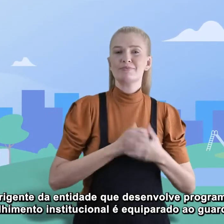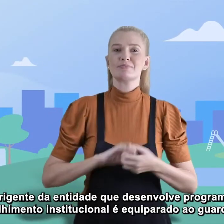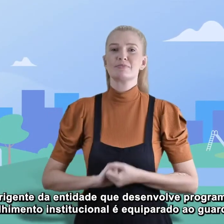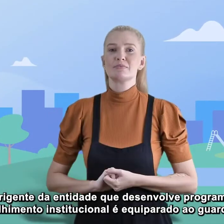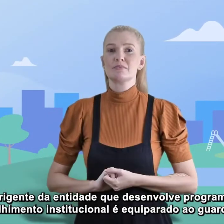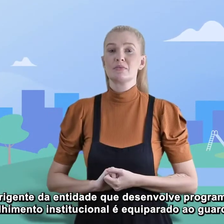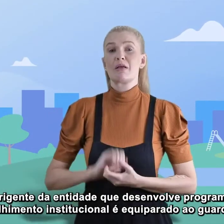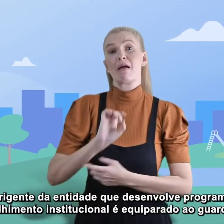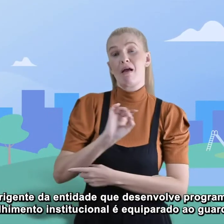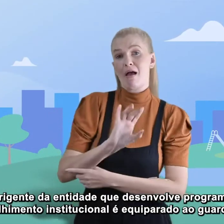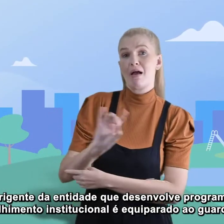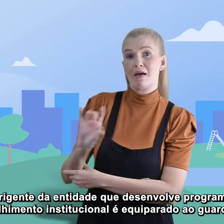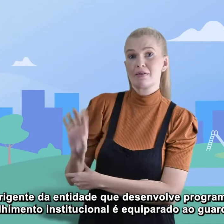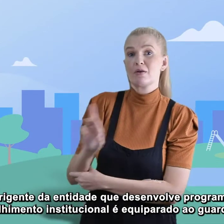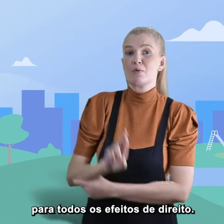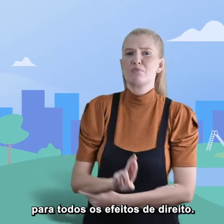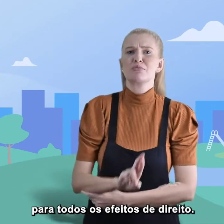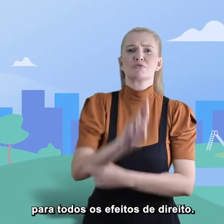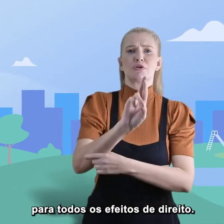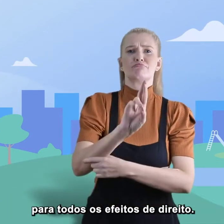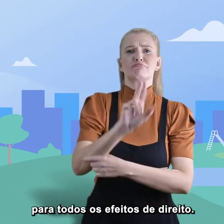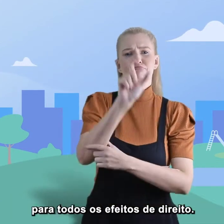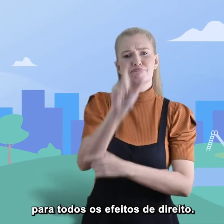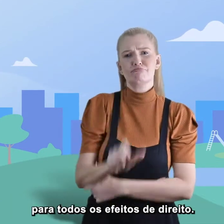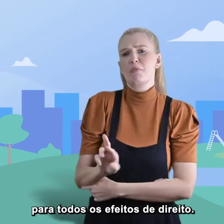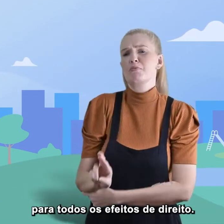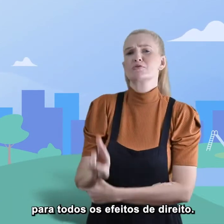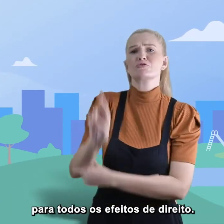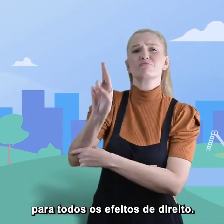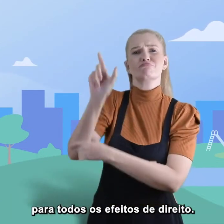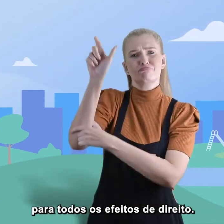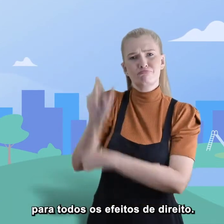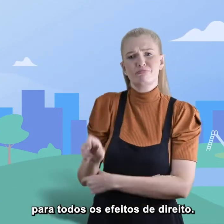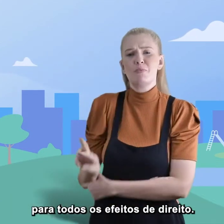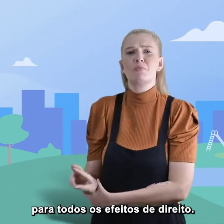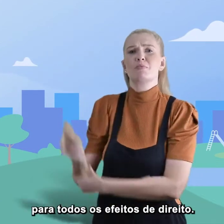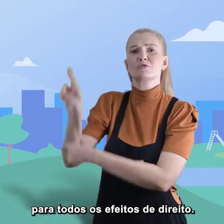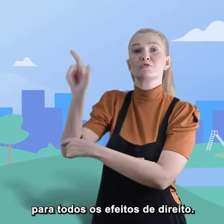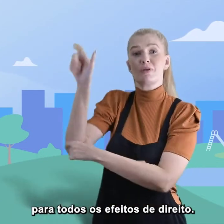é equiparado ao guardião para todos os efeitos de direito.